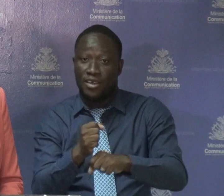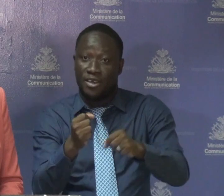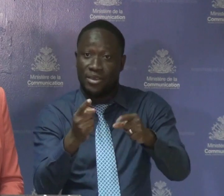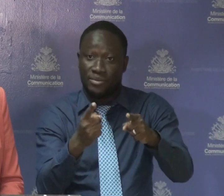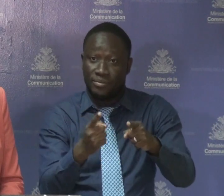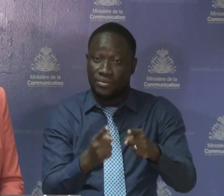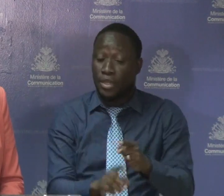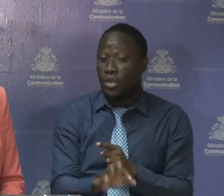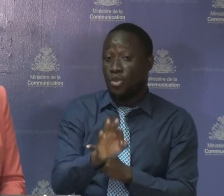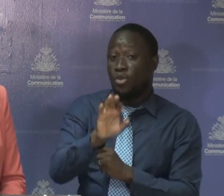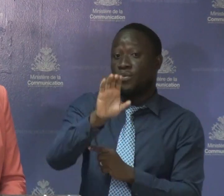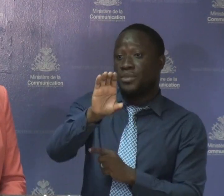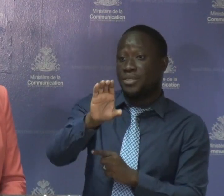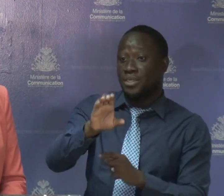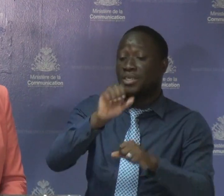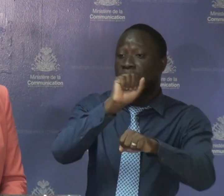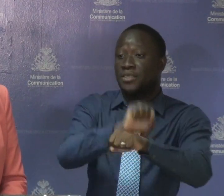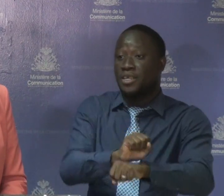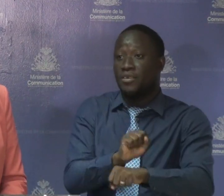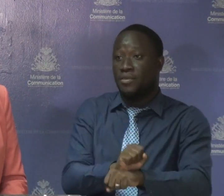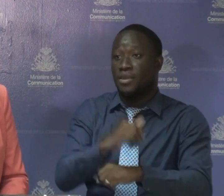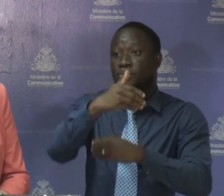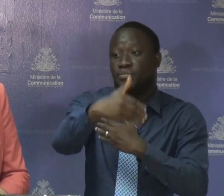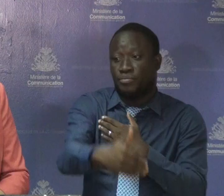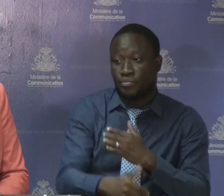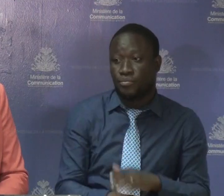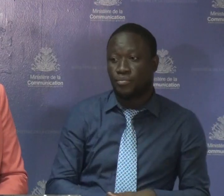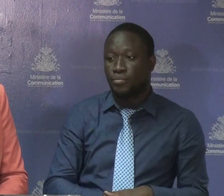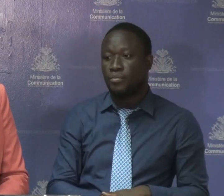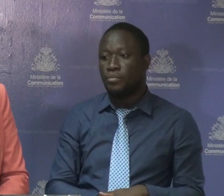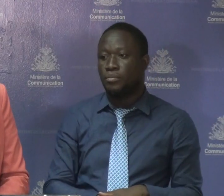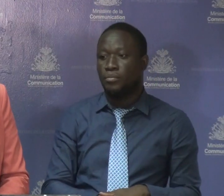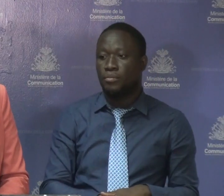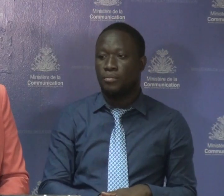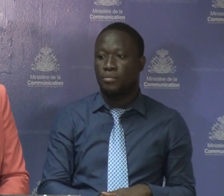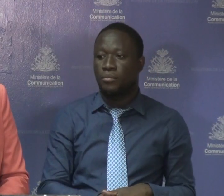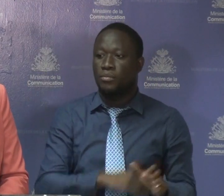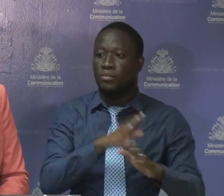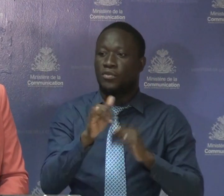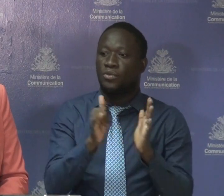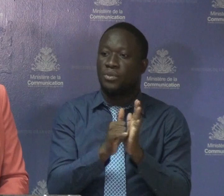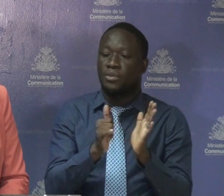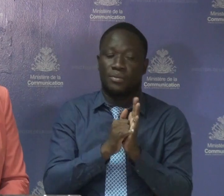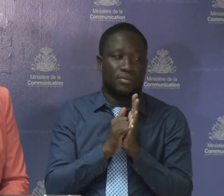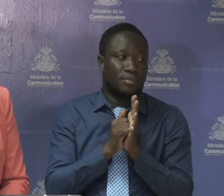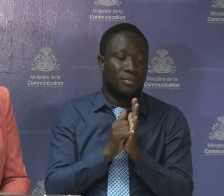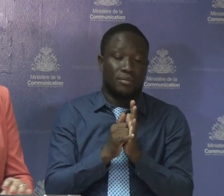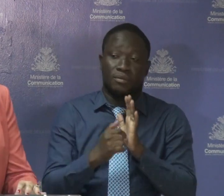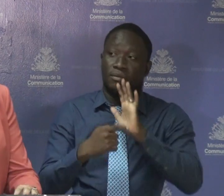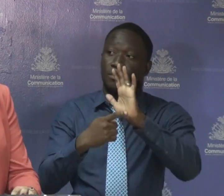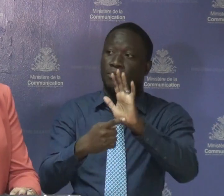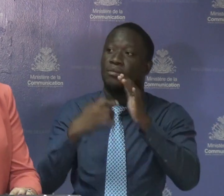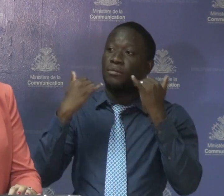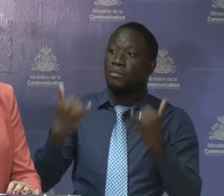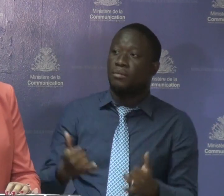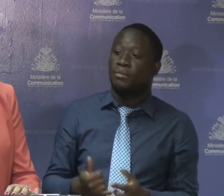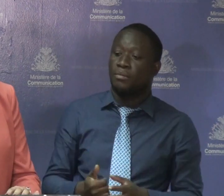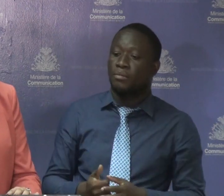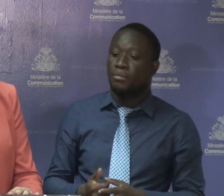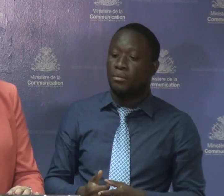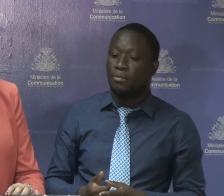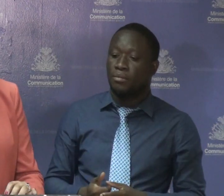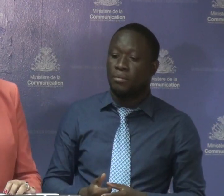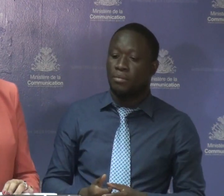emplois indirects. Ok. Et bien sûr, tout ça là prouve nous, je dis que